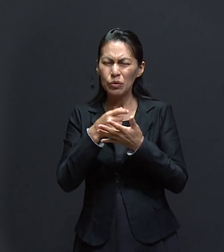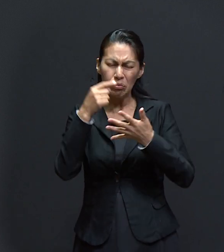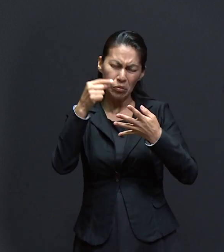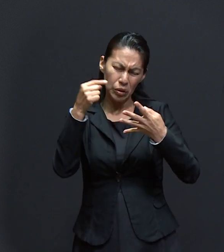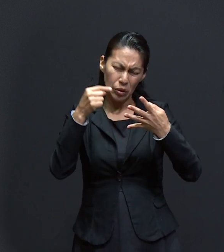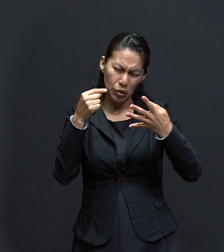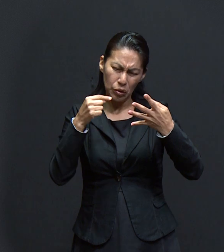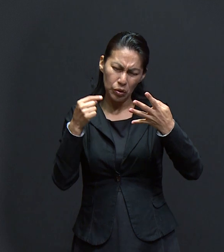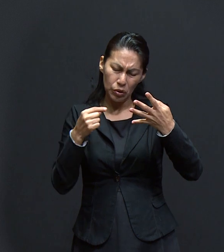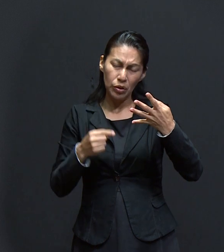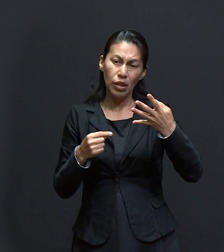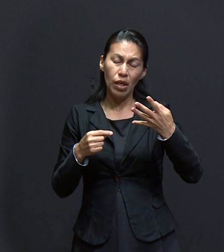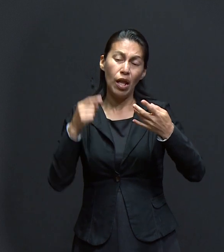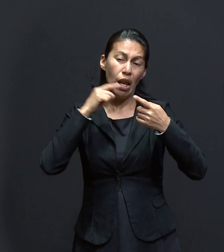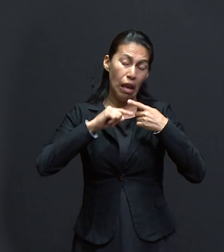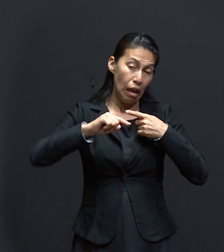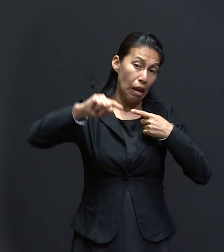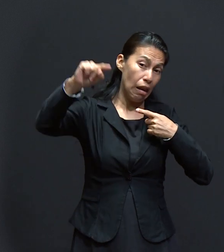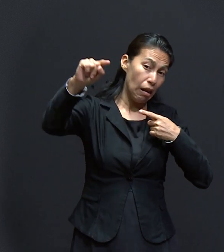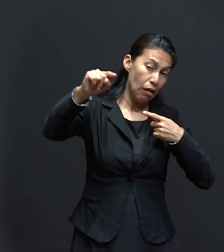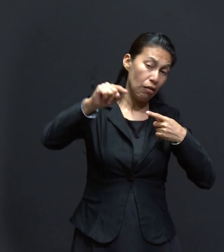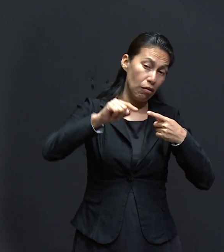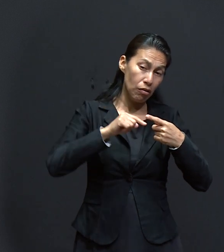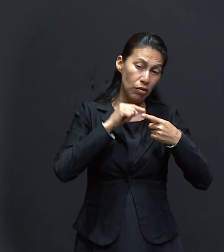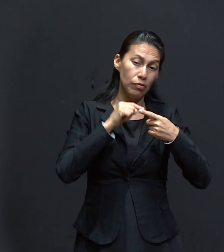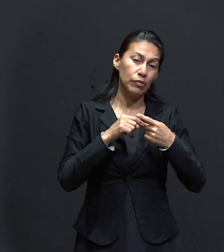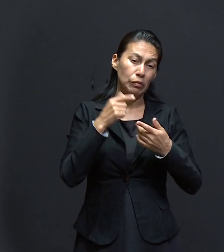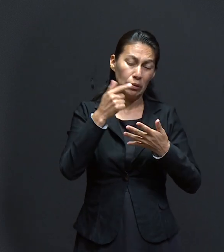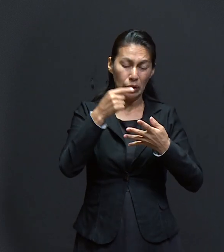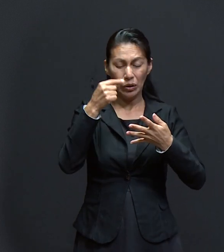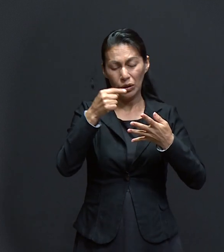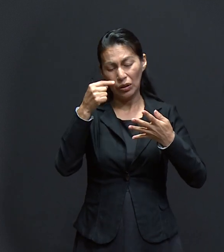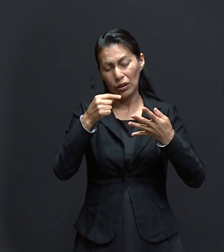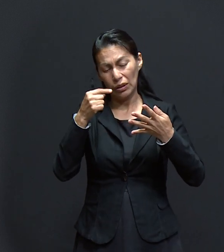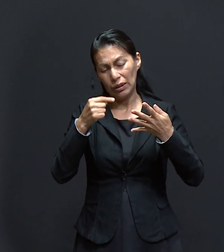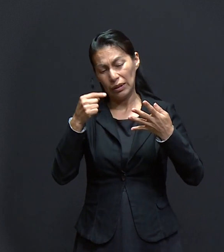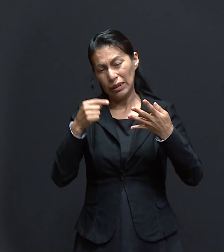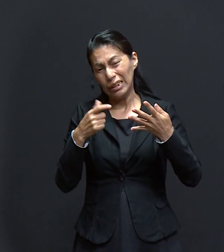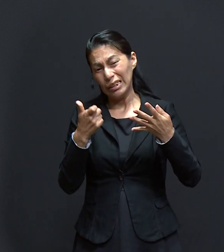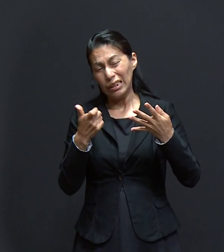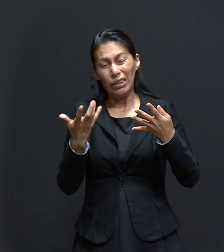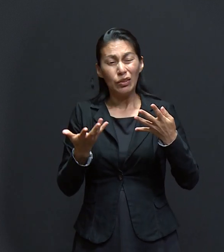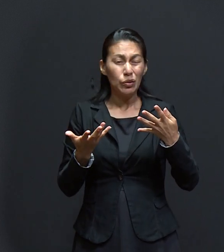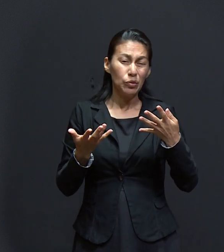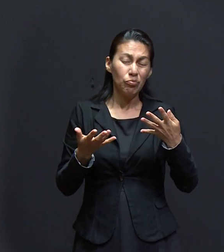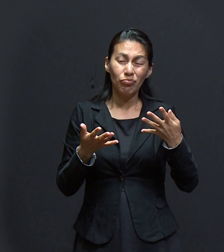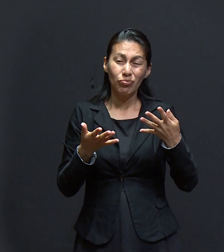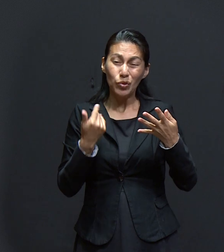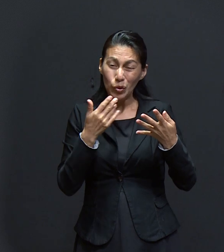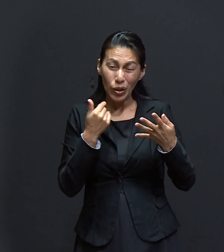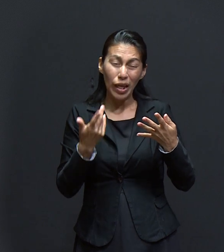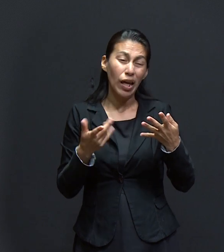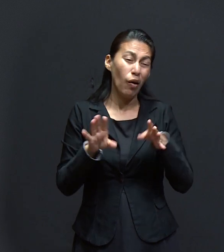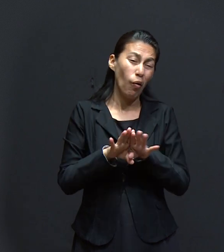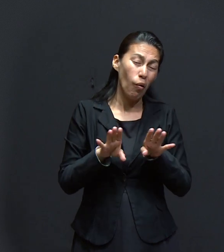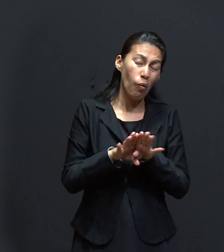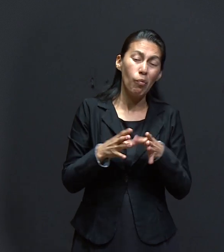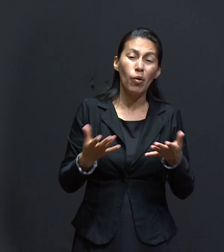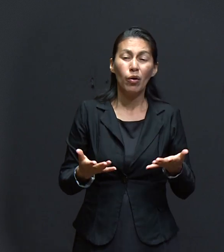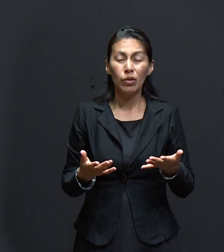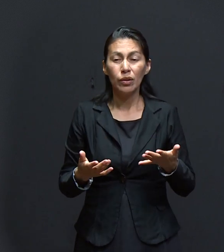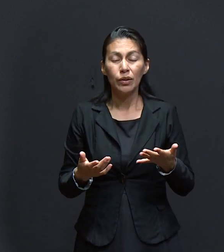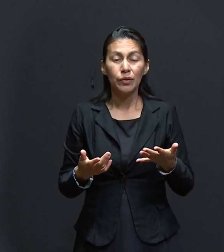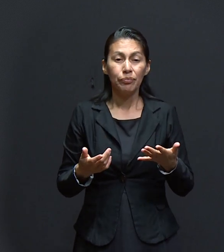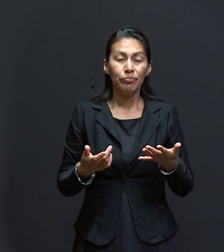salen y luego de regreso y ahí de distancia y entonces sale un presupuesto enorme entonces piensas dónde voy a tomar este